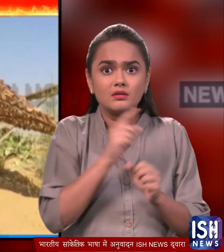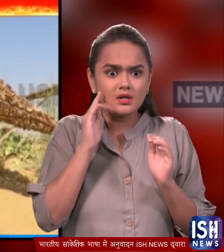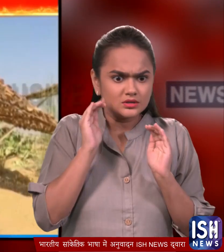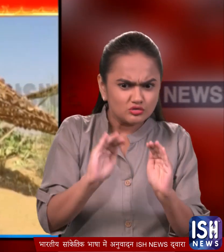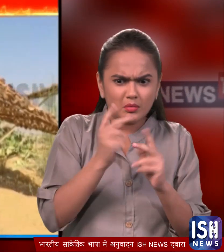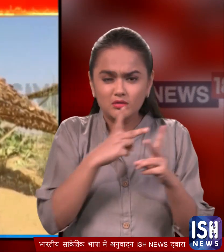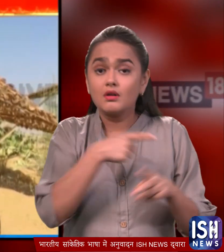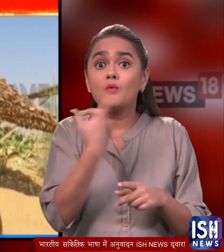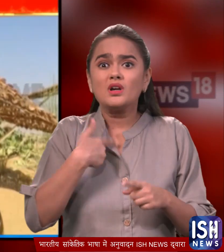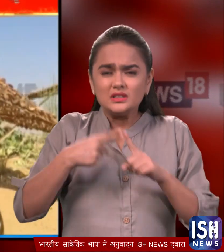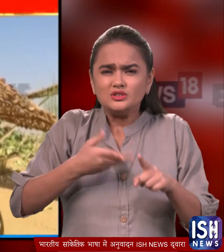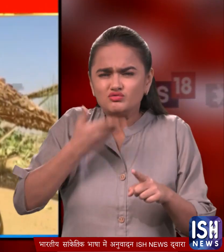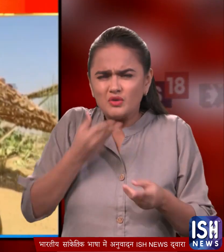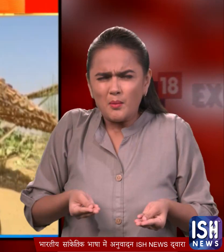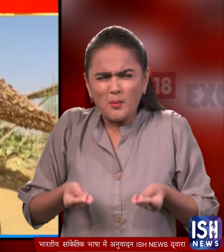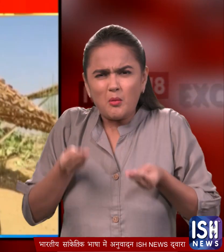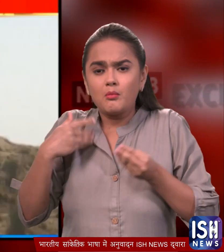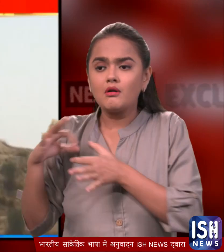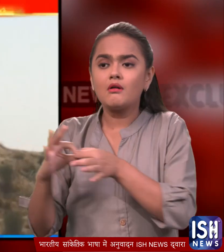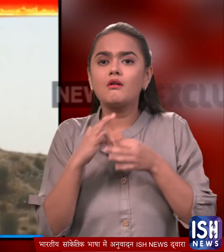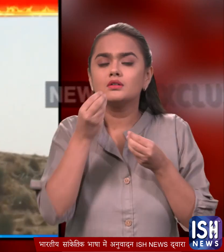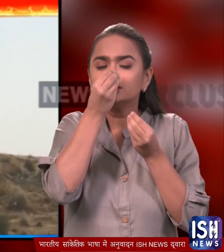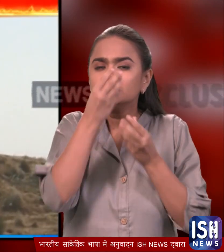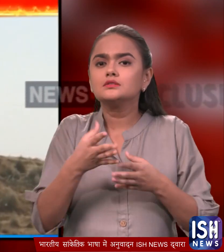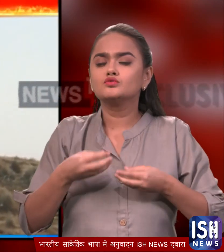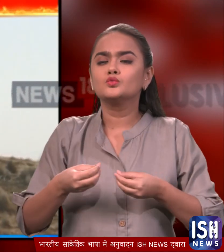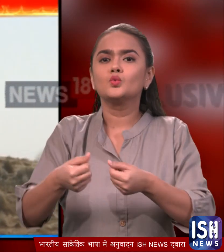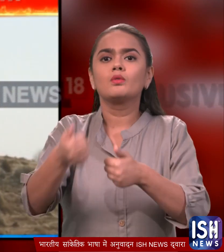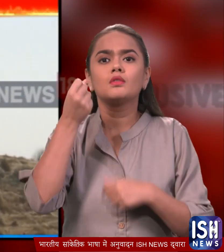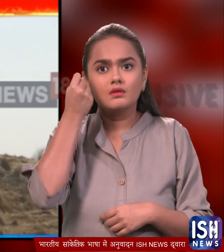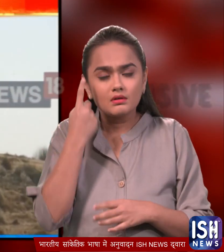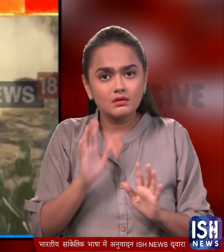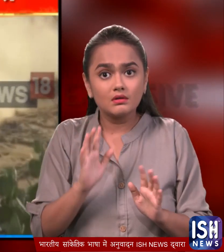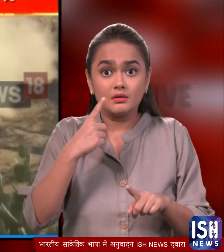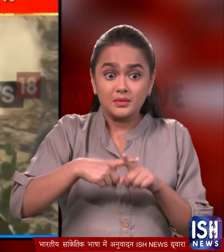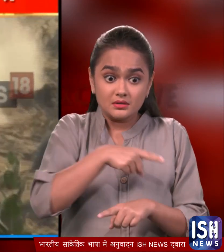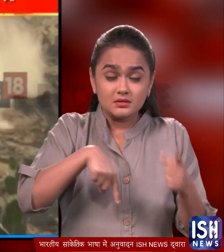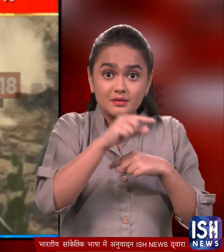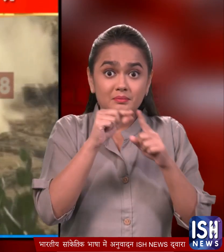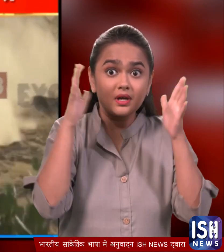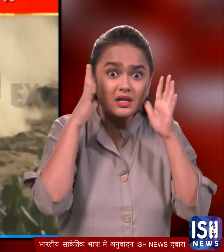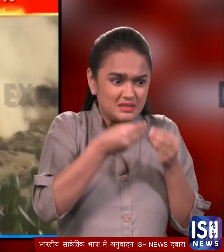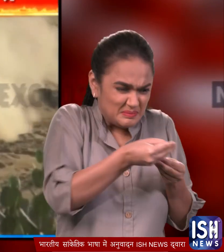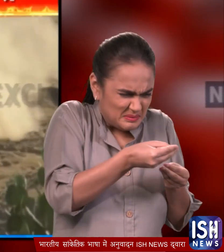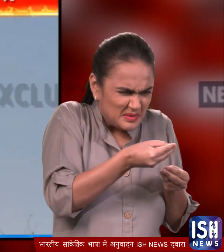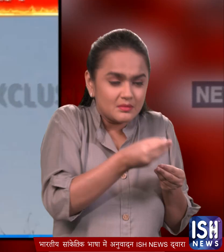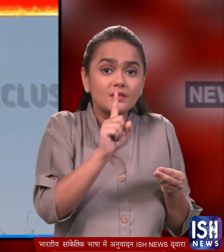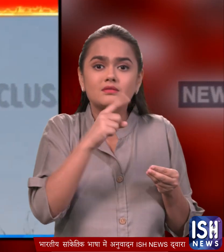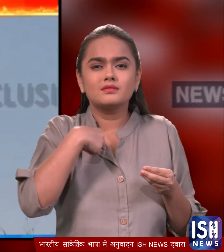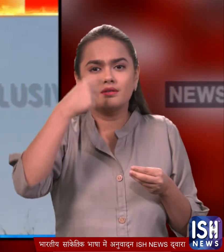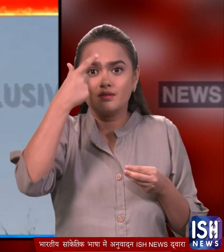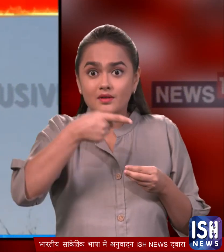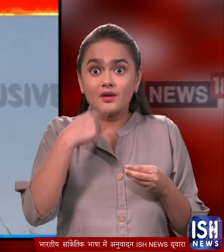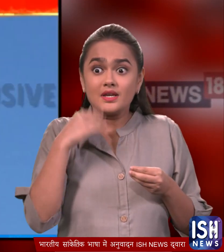जितना ज्यादा ट्रेनिंग हम करेंगे उतना ही हम अपने तालमेल को बढ़ा सकते हैं। इस अभ्यास की सबसे खास बात यह रही कि यह पाकिस्तान की सीमा के बेहद करीब हुआ। फौज